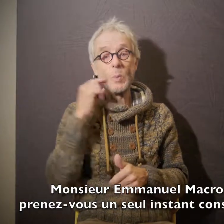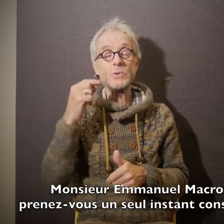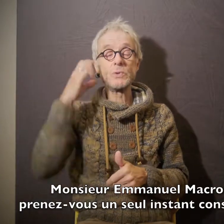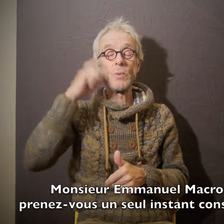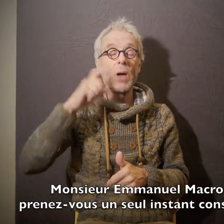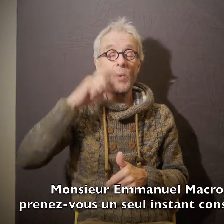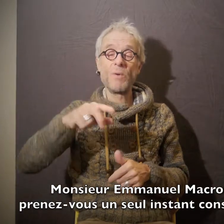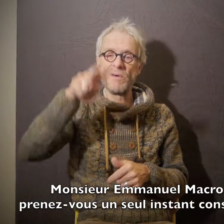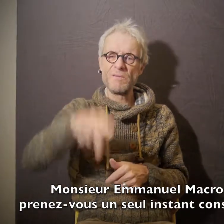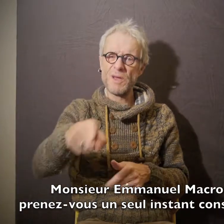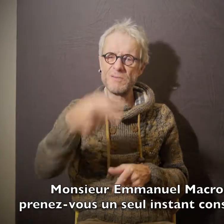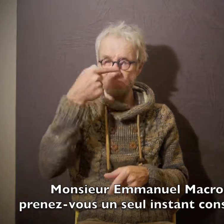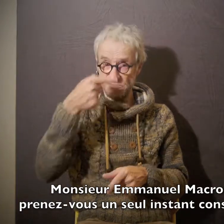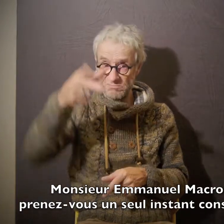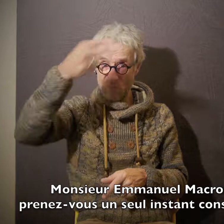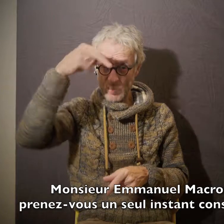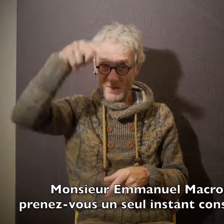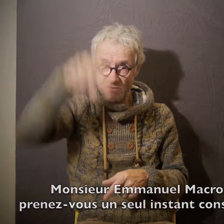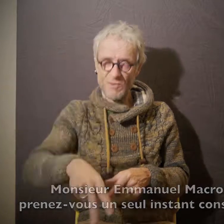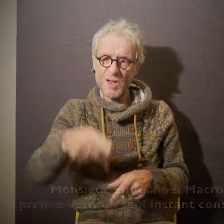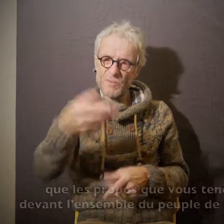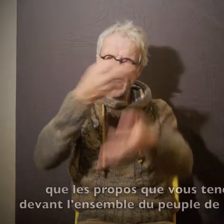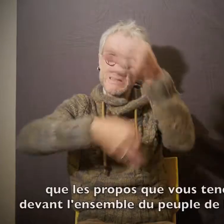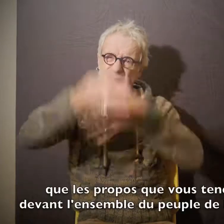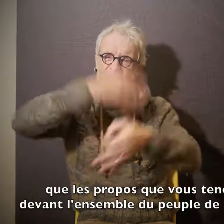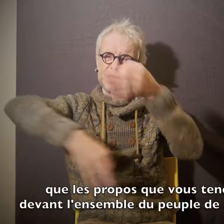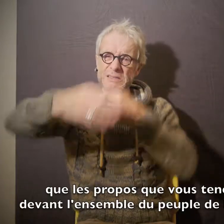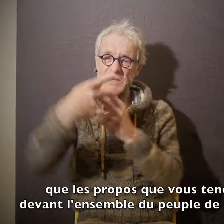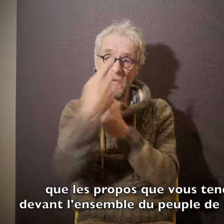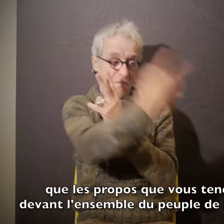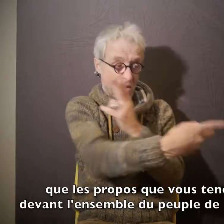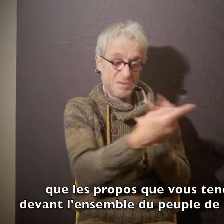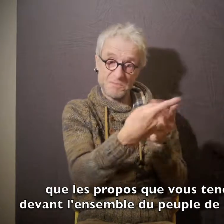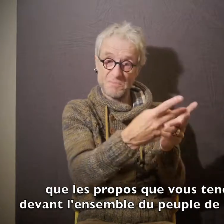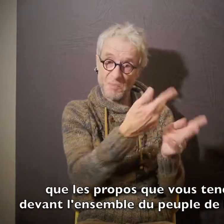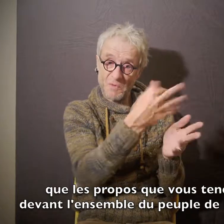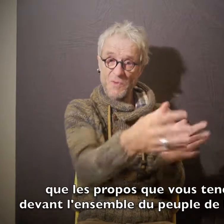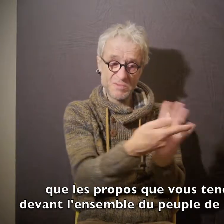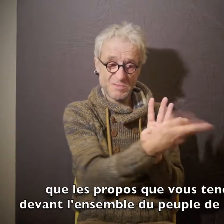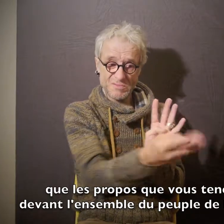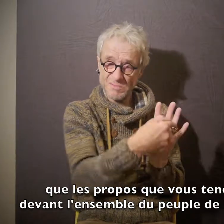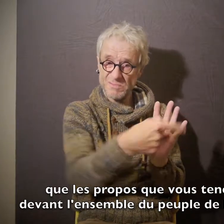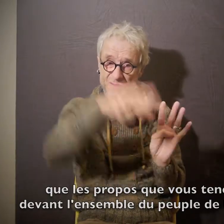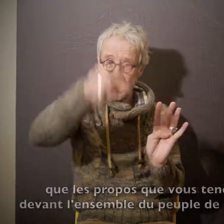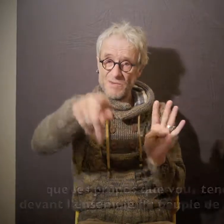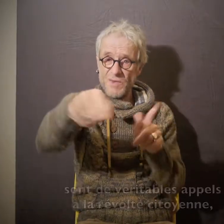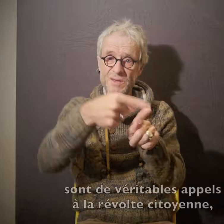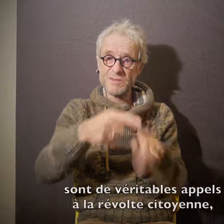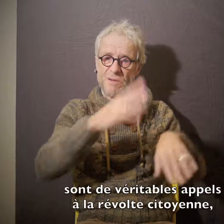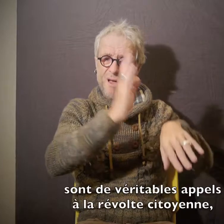Monsieur Emmanuel Macron, prenez-vous un seul instant conscience que les propos que vous tenez devant l'ensemble du peuple de France sont